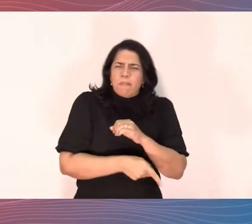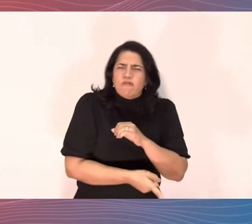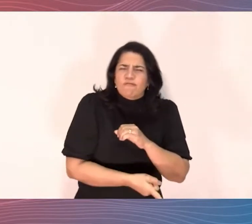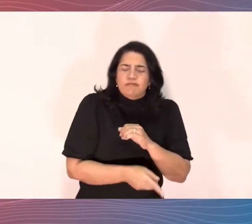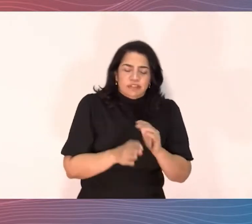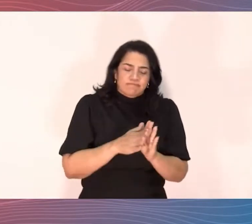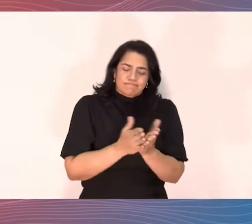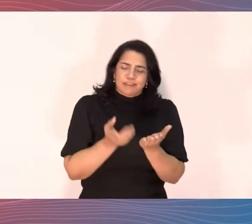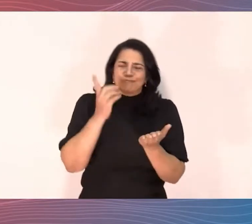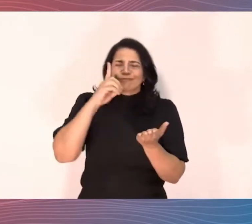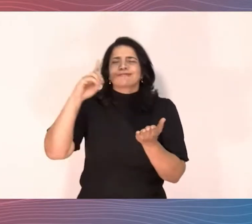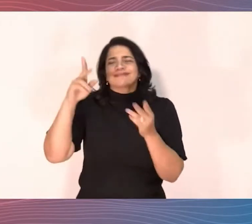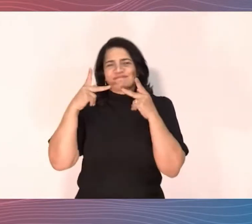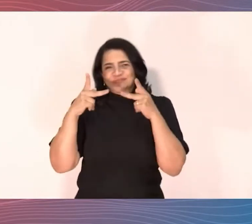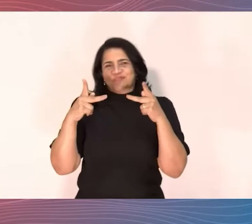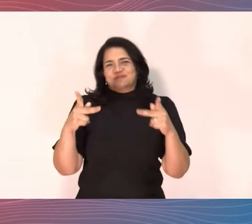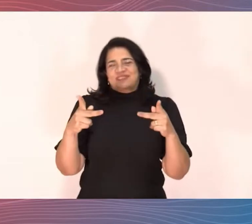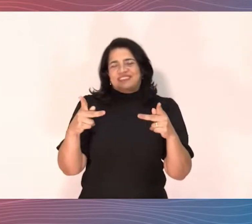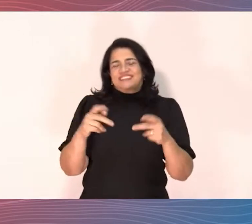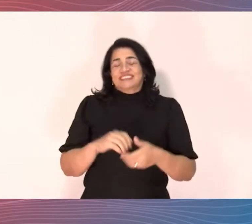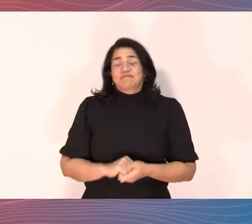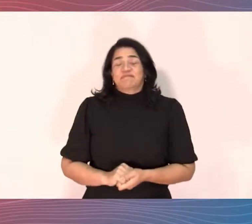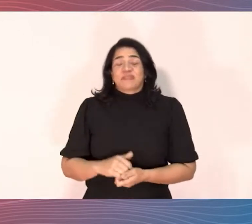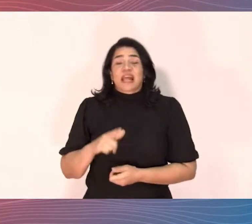empoderado o dia todo.